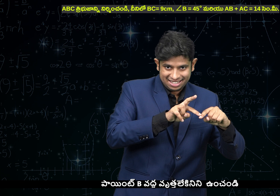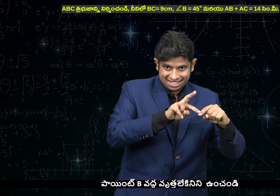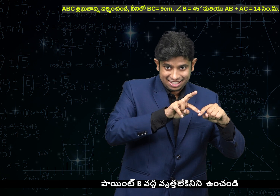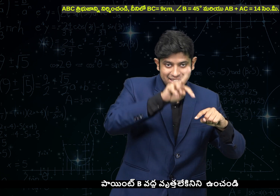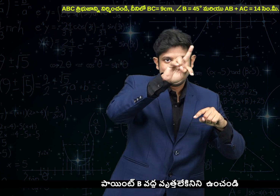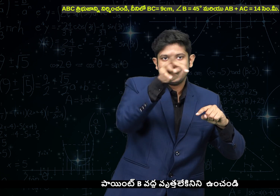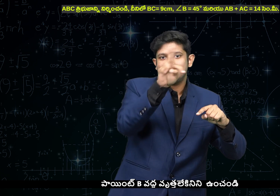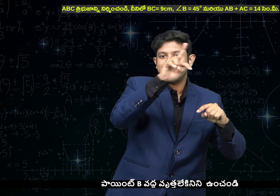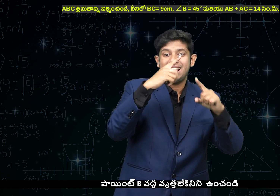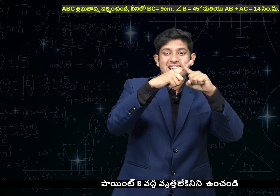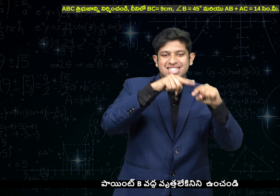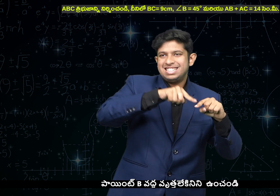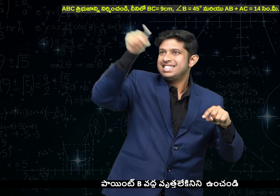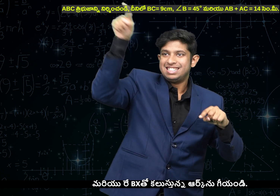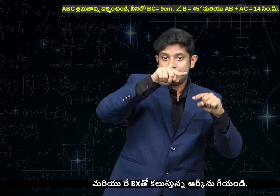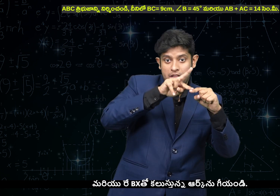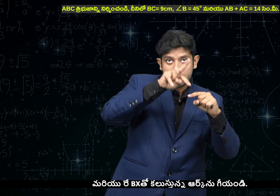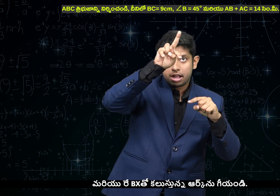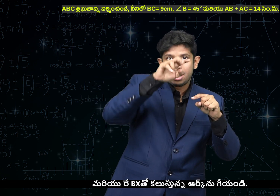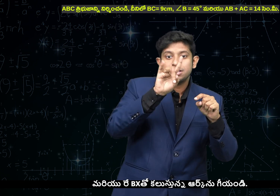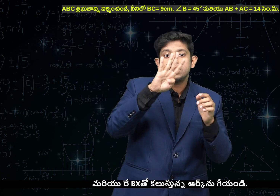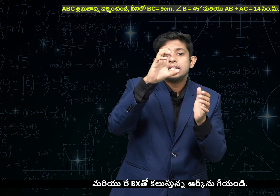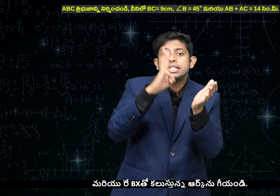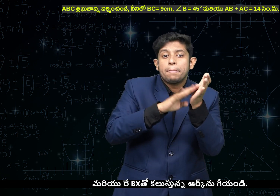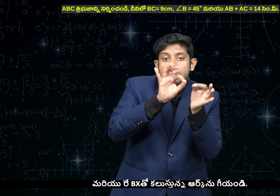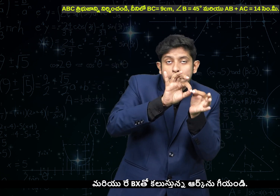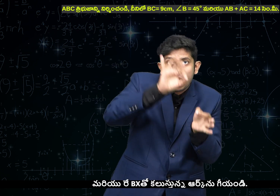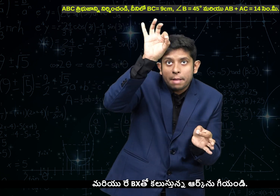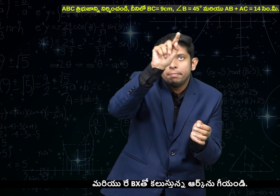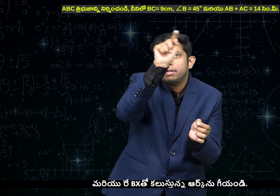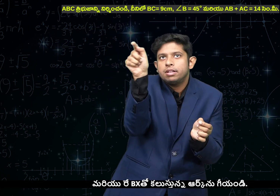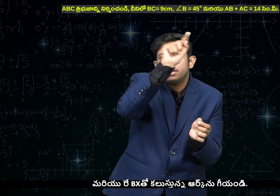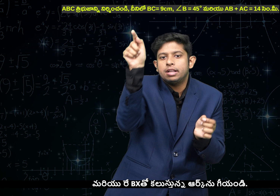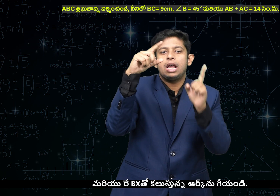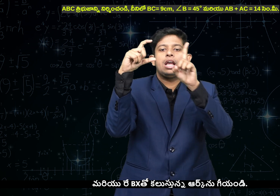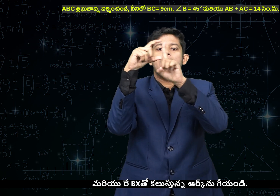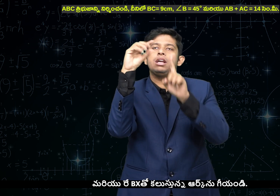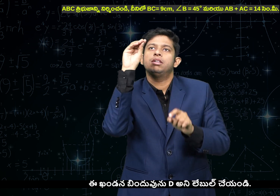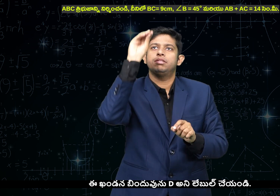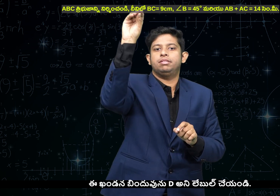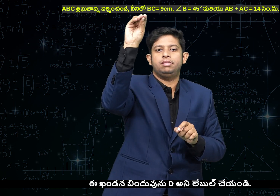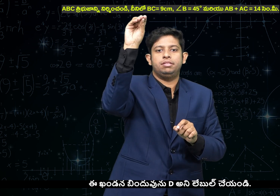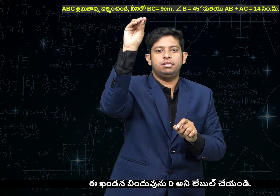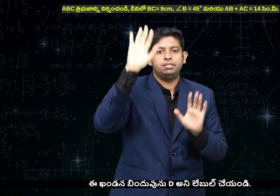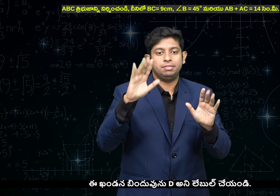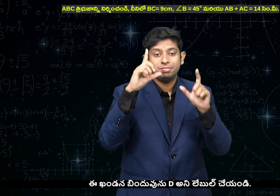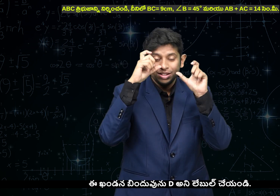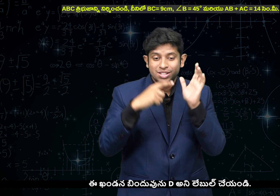వృత్త లేఖినిని మరియు రే బిఎక్స్తో కలుస్తున్న ఆర్క్ను గీయండి. ఈ ఖండన బిందువును డి